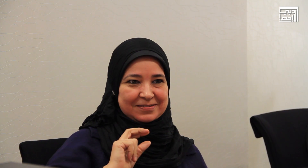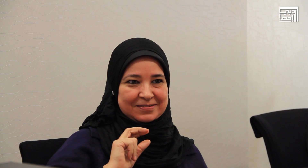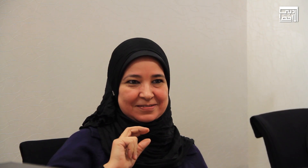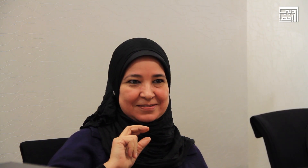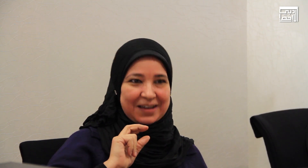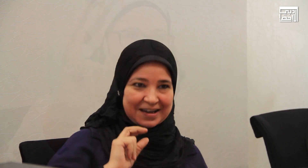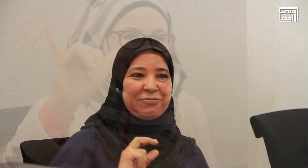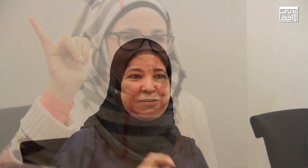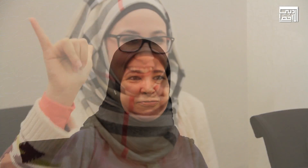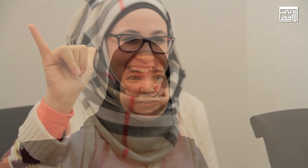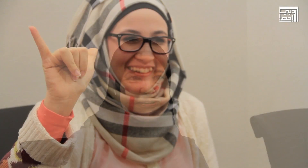بعدين أنا